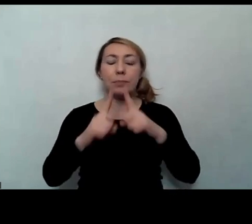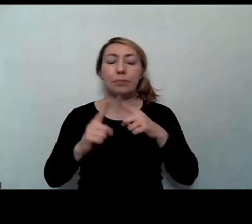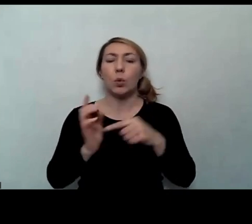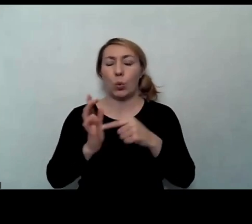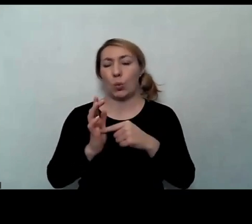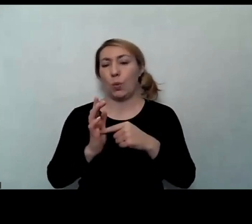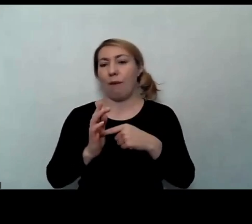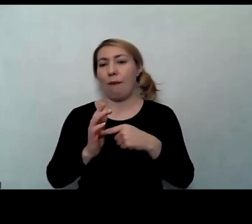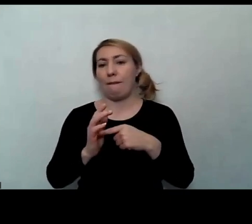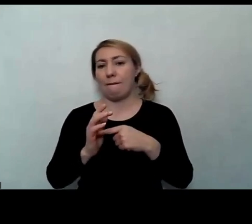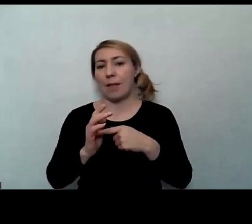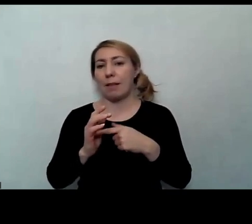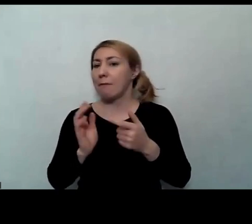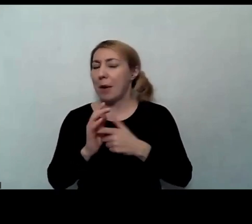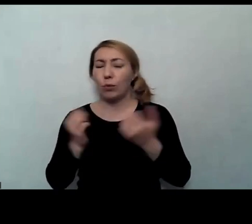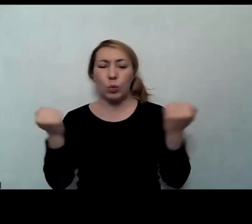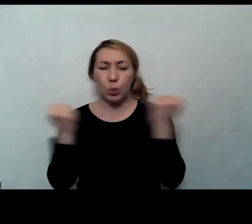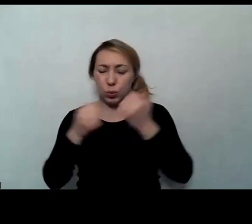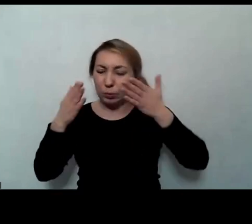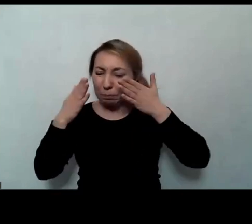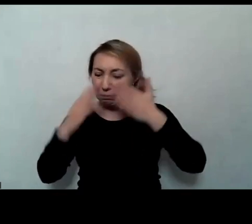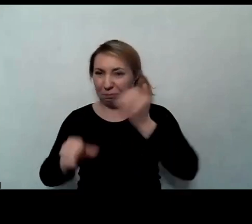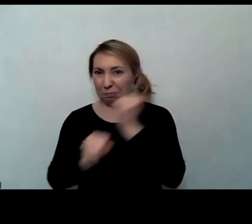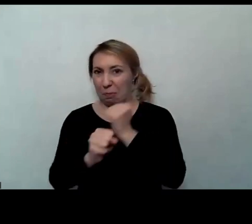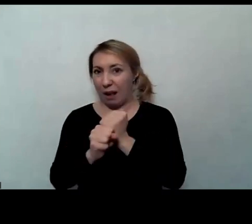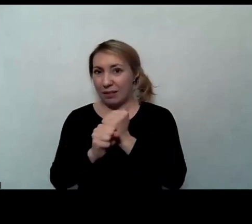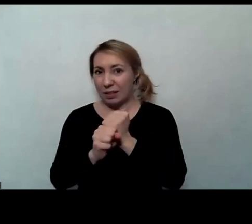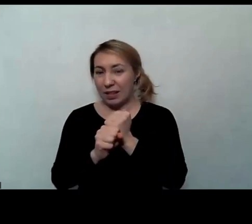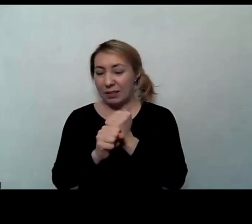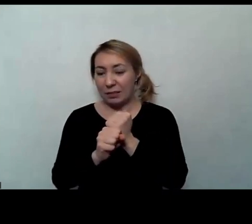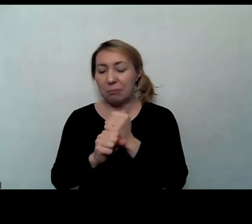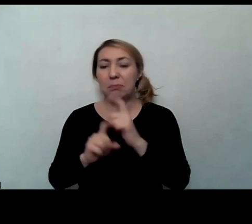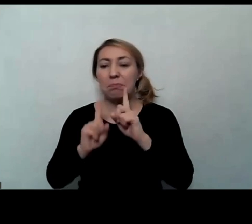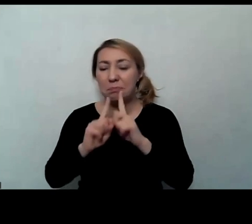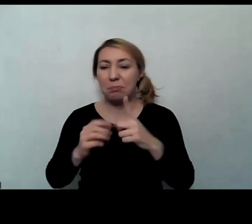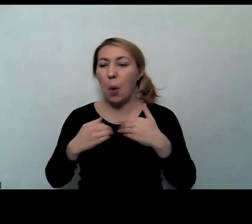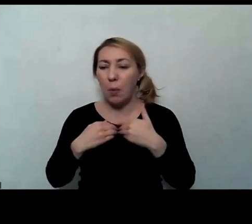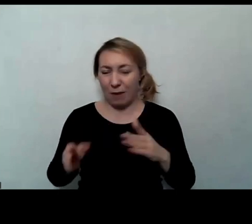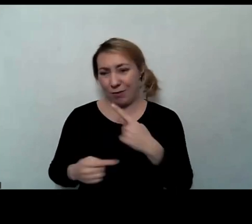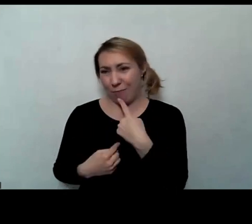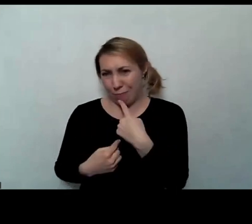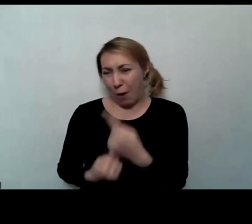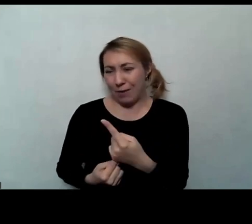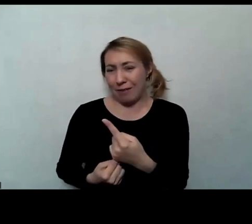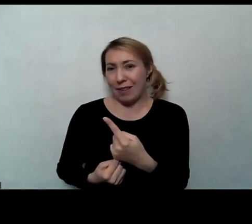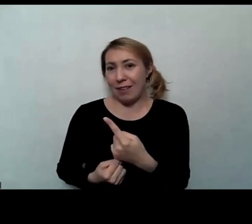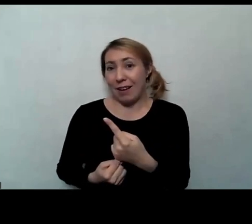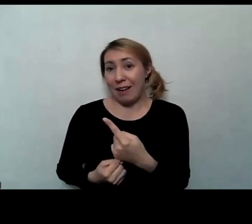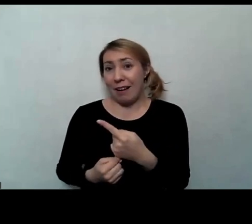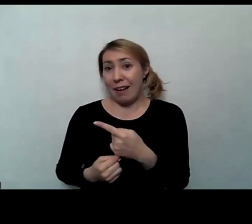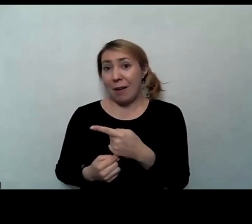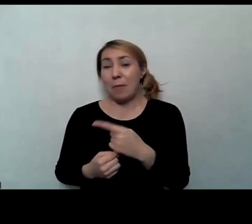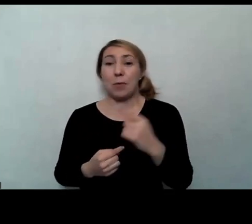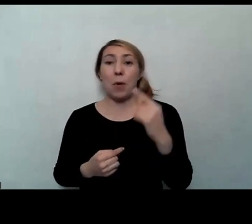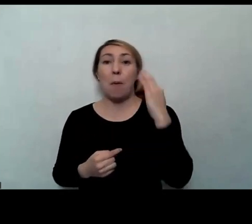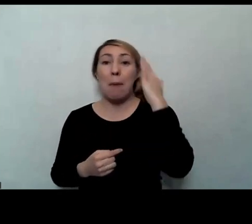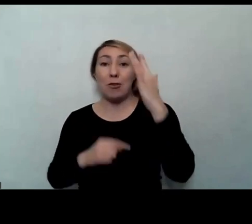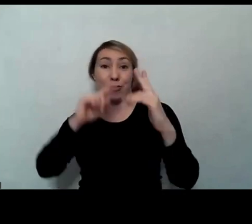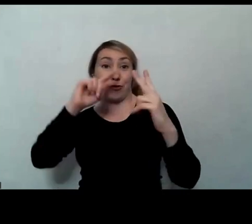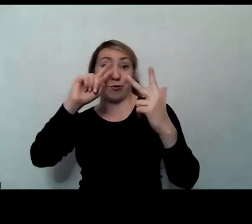wymagało ogromu naszej pracy. I powiem zupełnie otwarcie, że to by było to marzenie numer